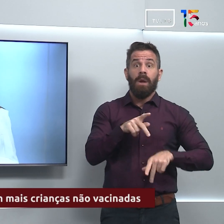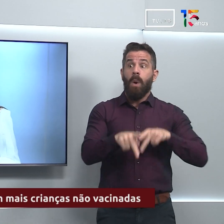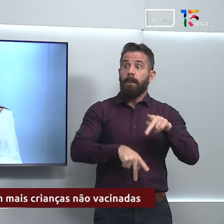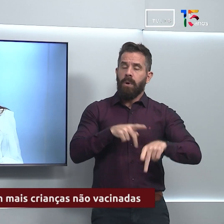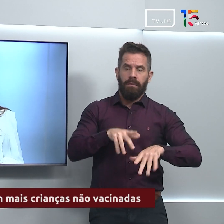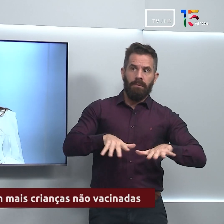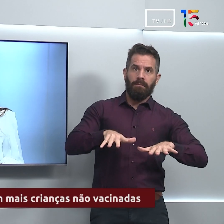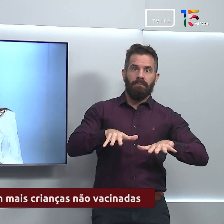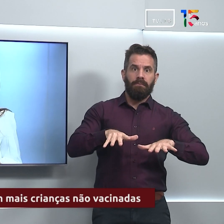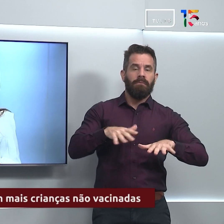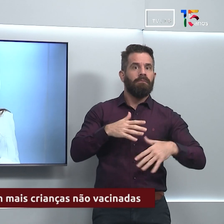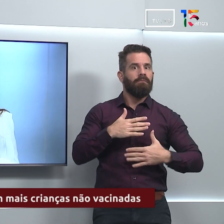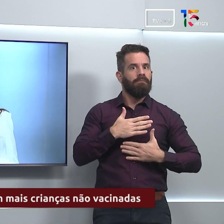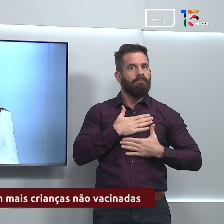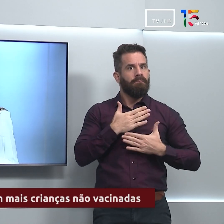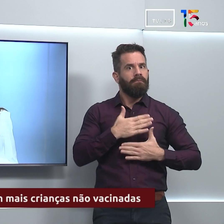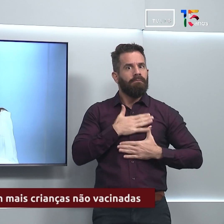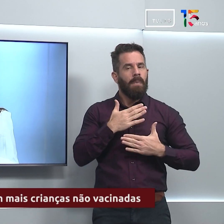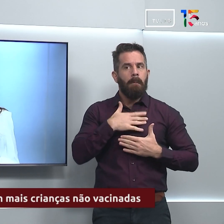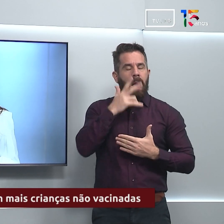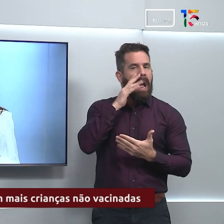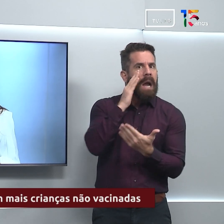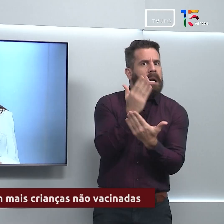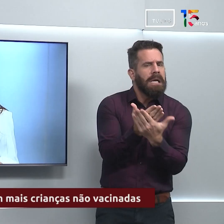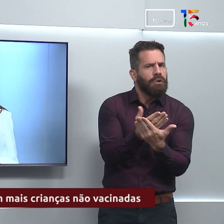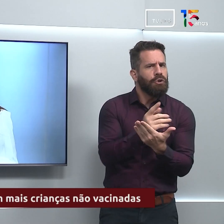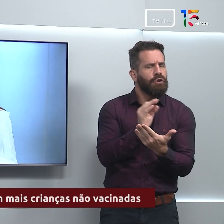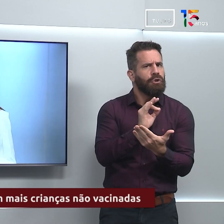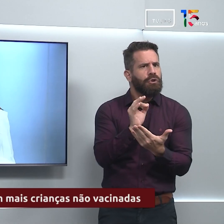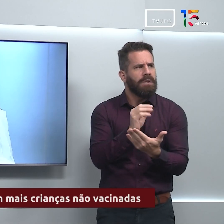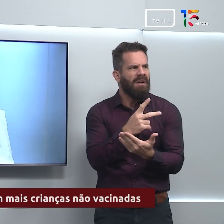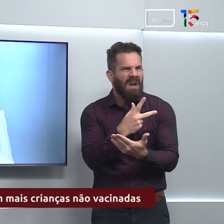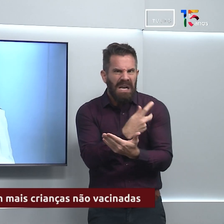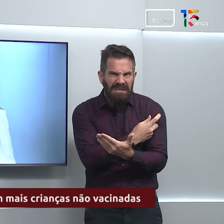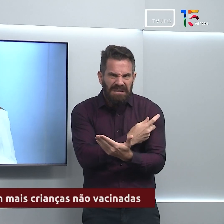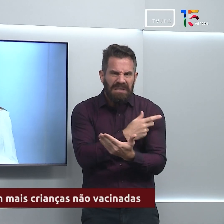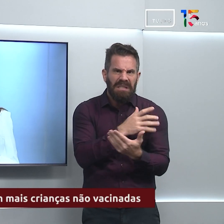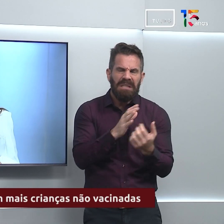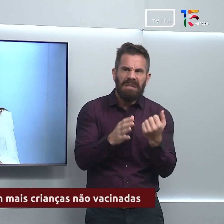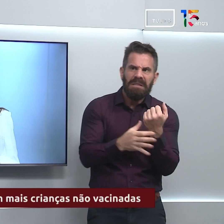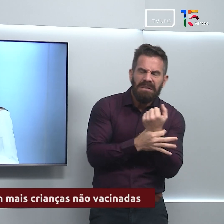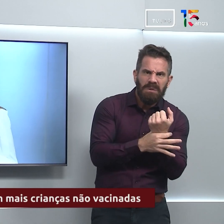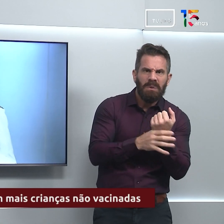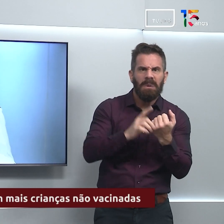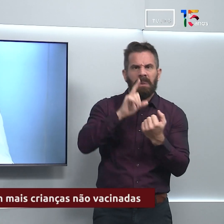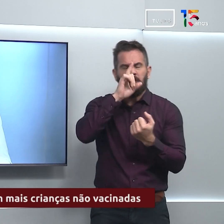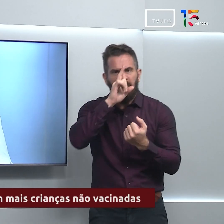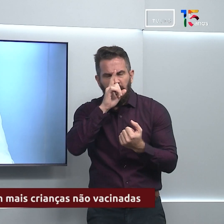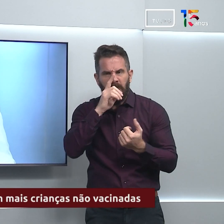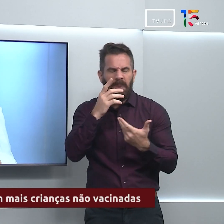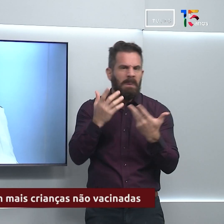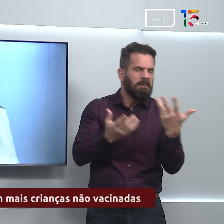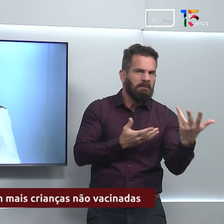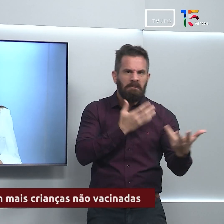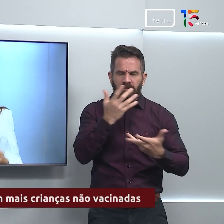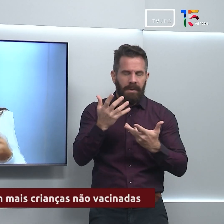desacreditasse nas vacinas. E aí leva à hesitação, que é a recusa ou a demora, a